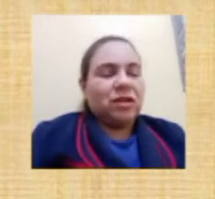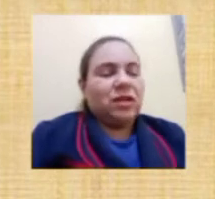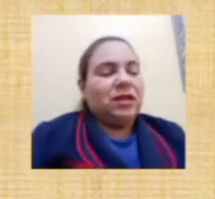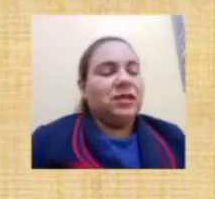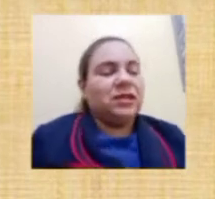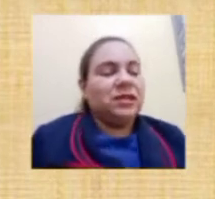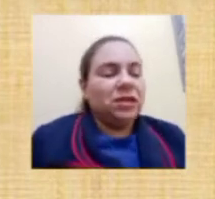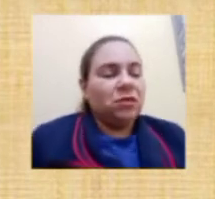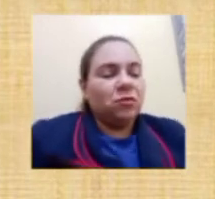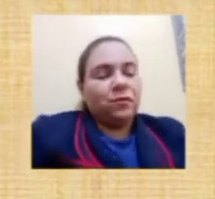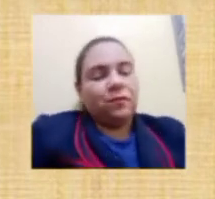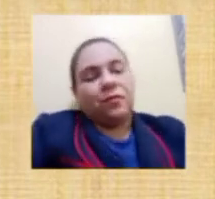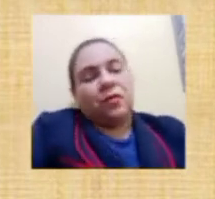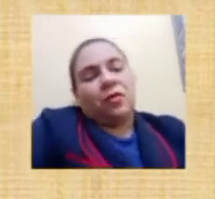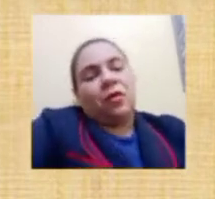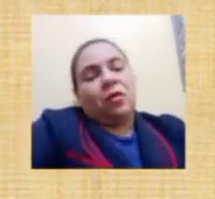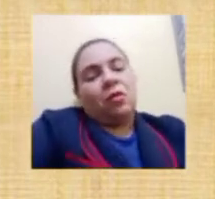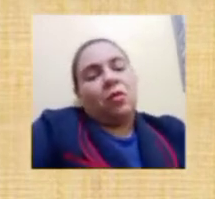Questão 2.